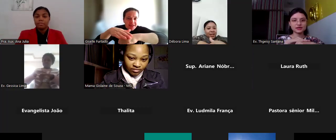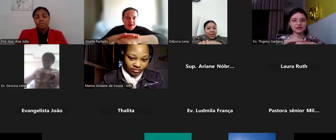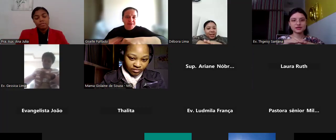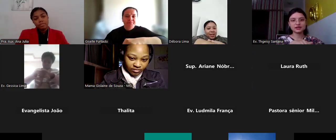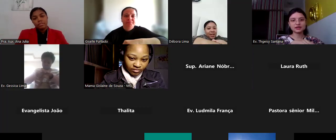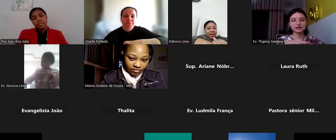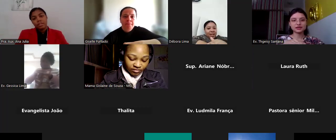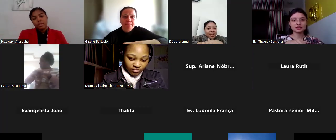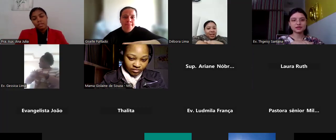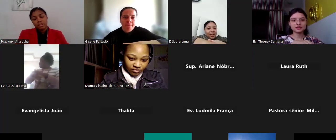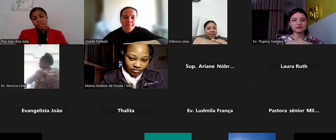conversar.